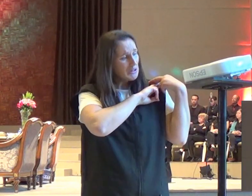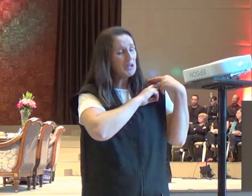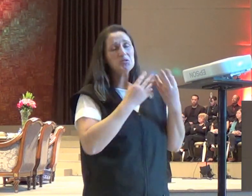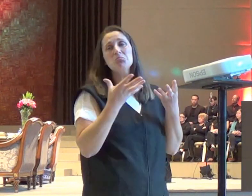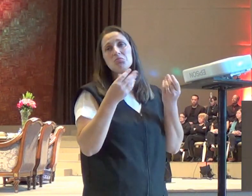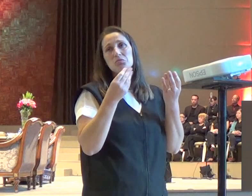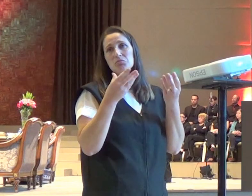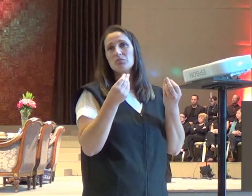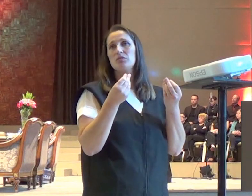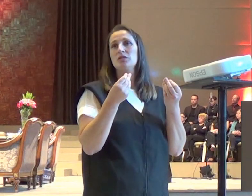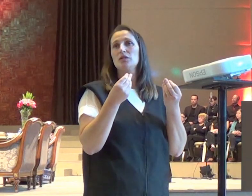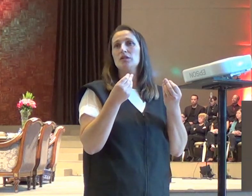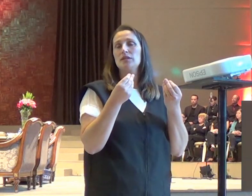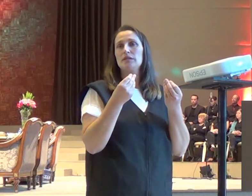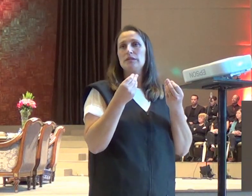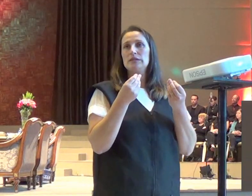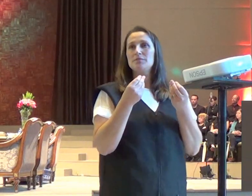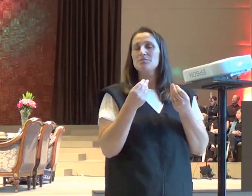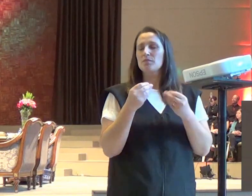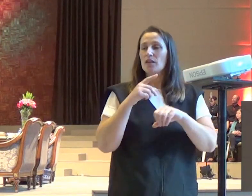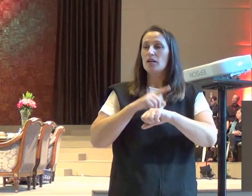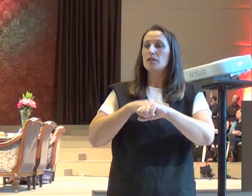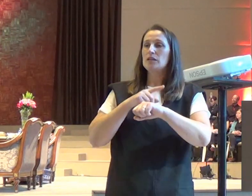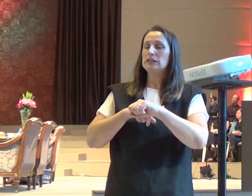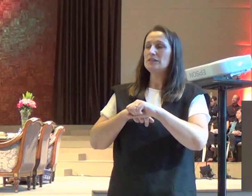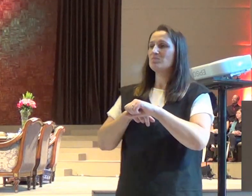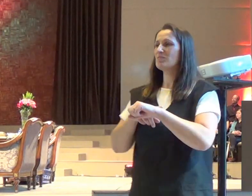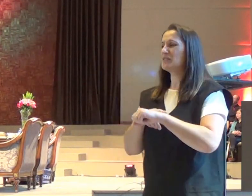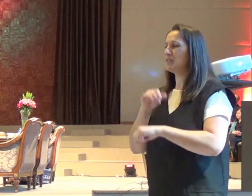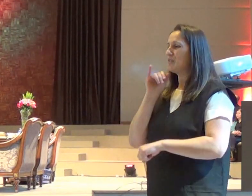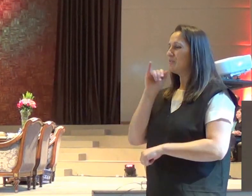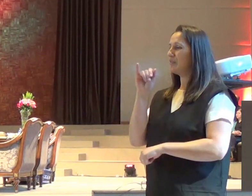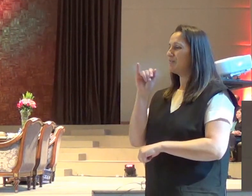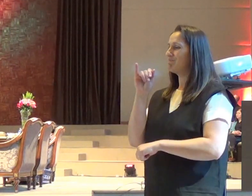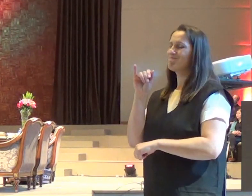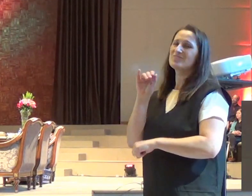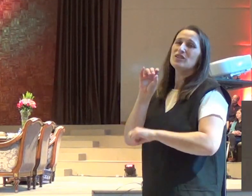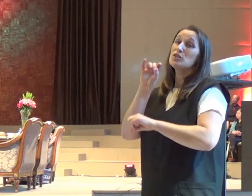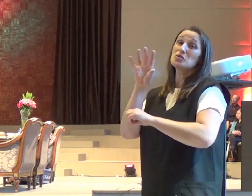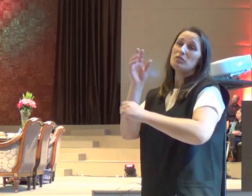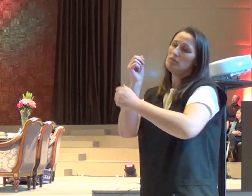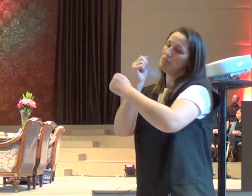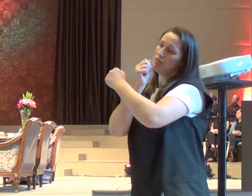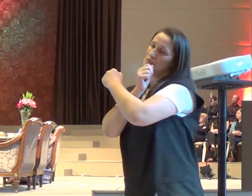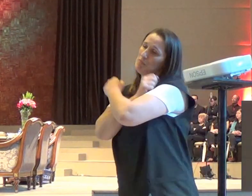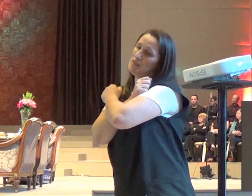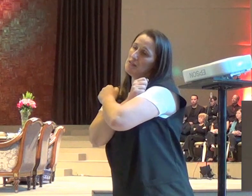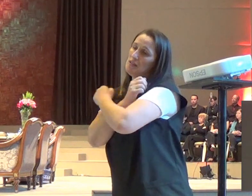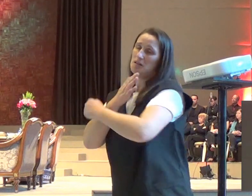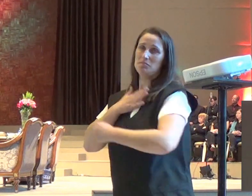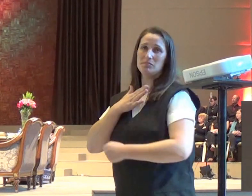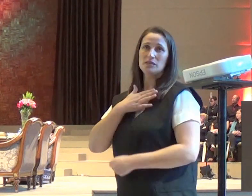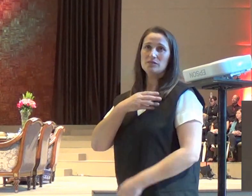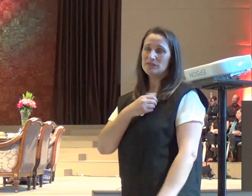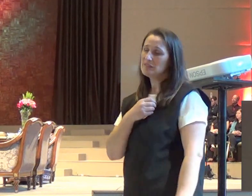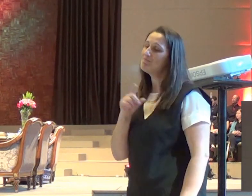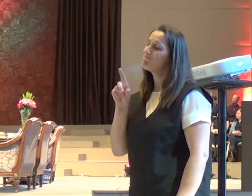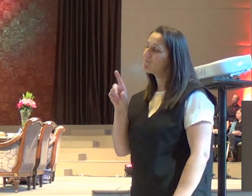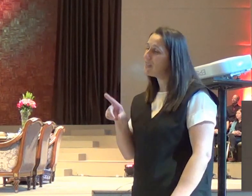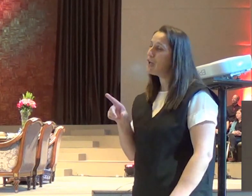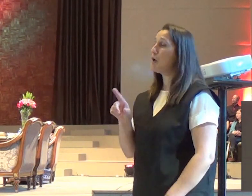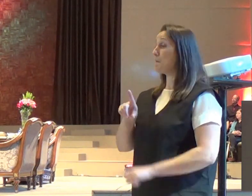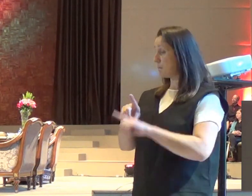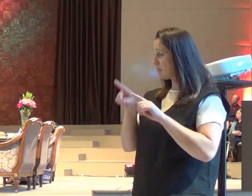responsabilidade e naquela hora a única coisa que a gente pode fazer é abraçar e dizer, é filha, mas nós vamos